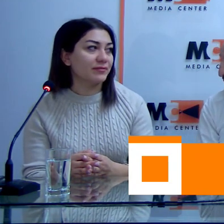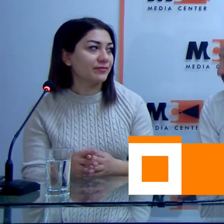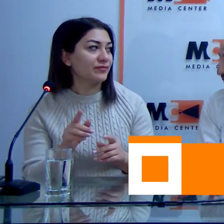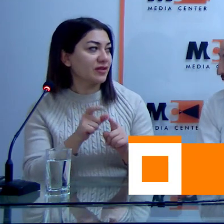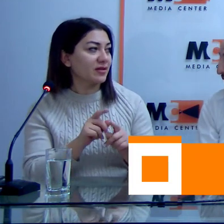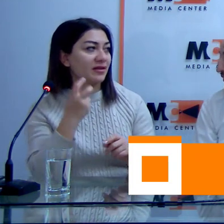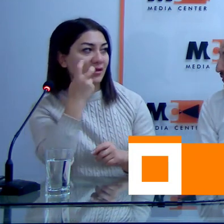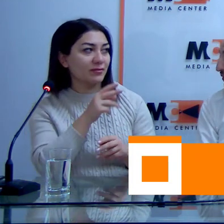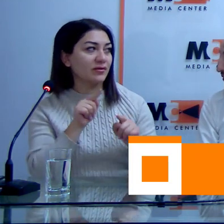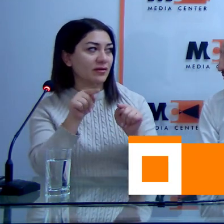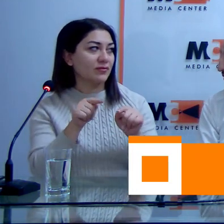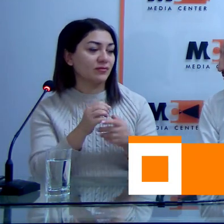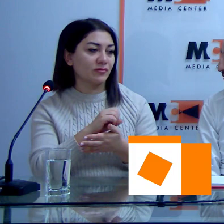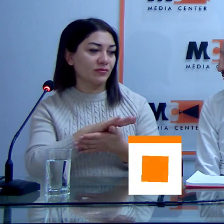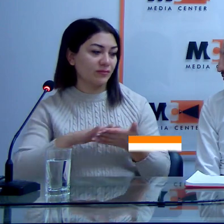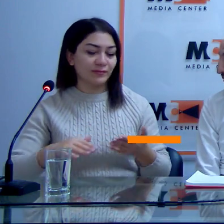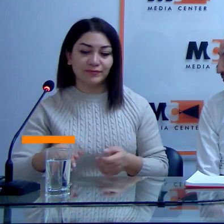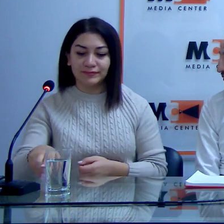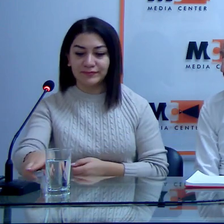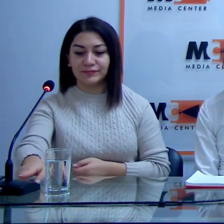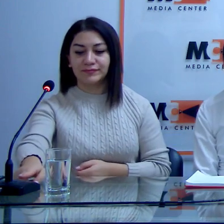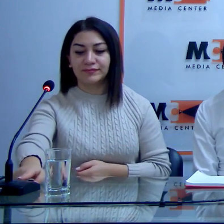թերապիաներին։